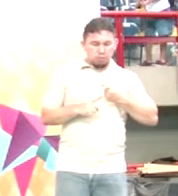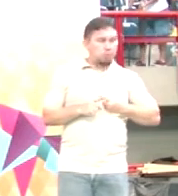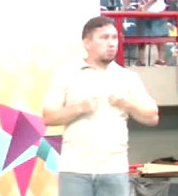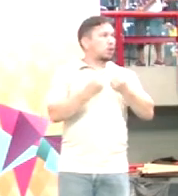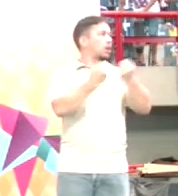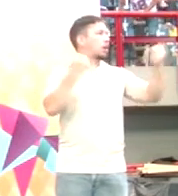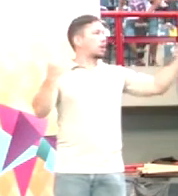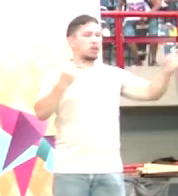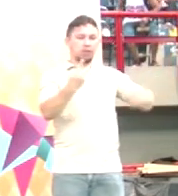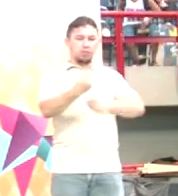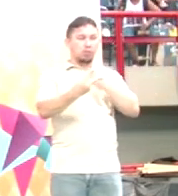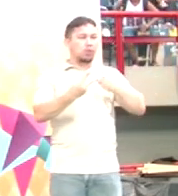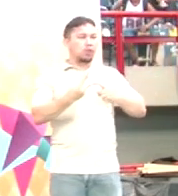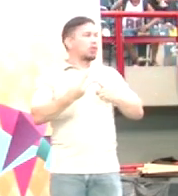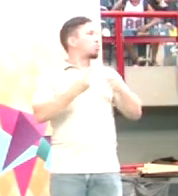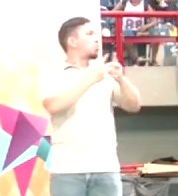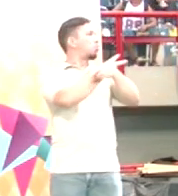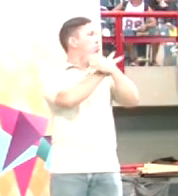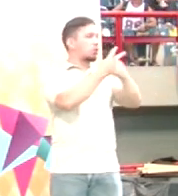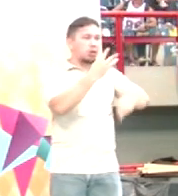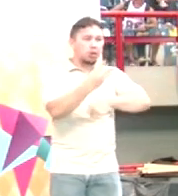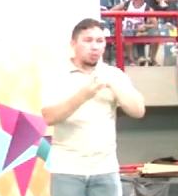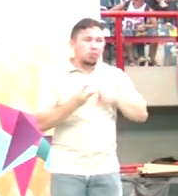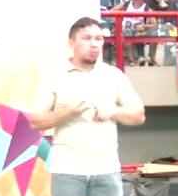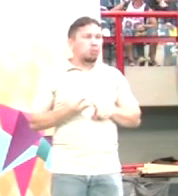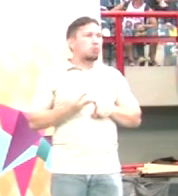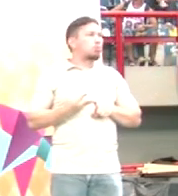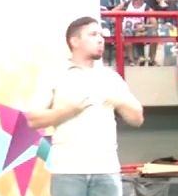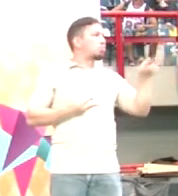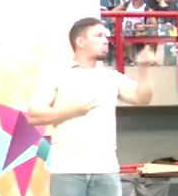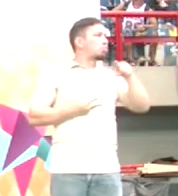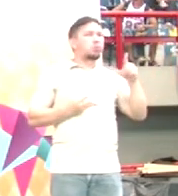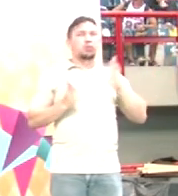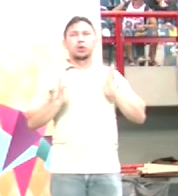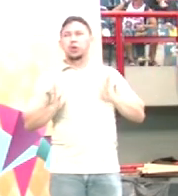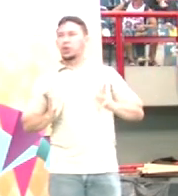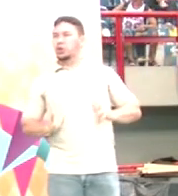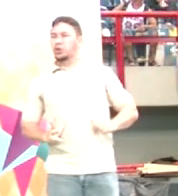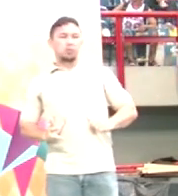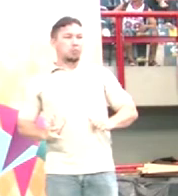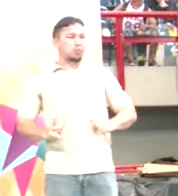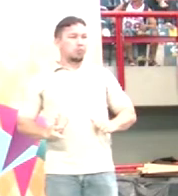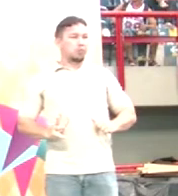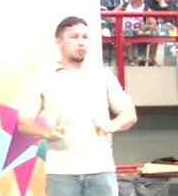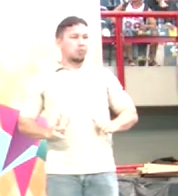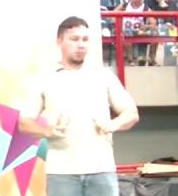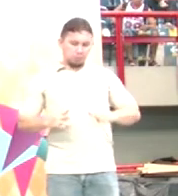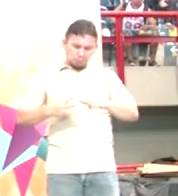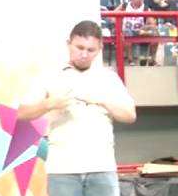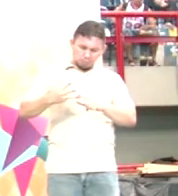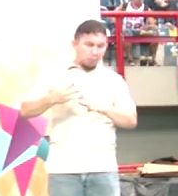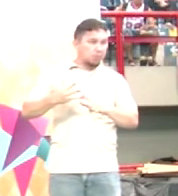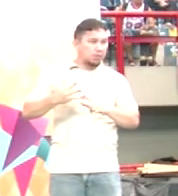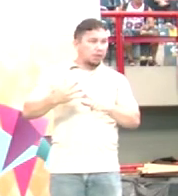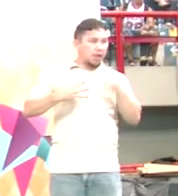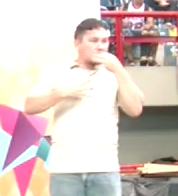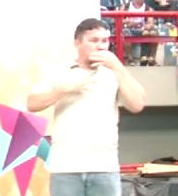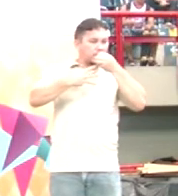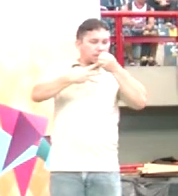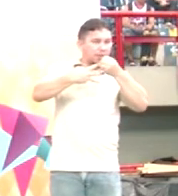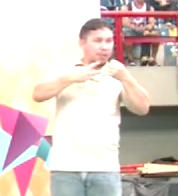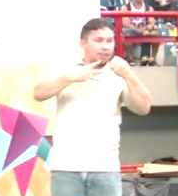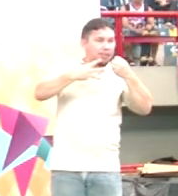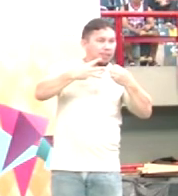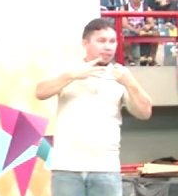é amplo, porque ele é arejado, porque ele é bem conservado. Então, esses são os detalhes